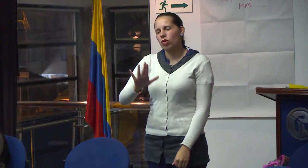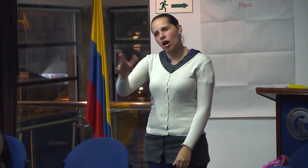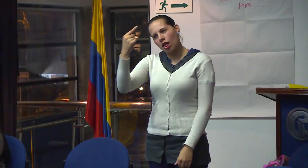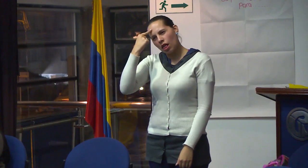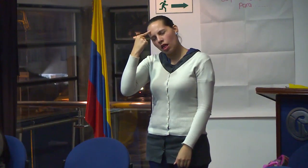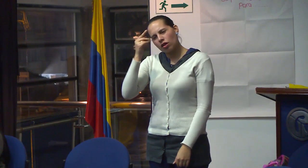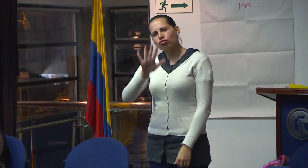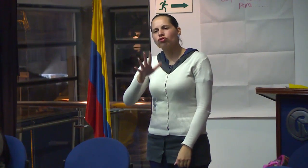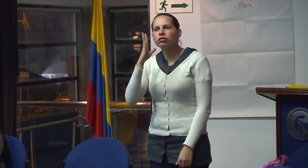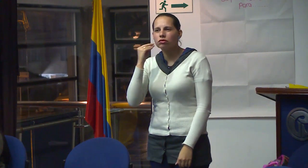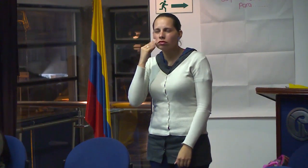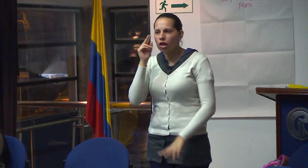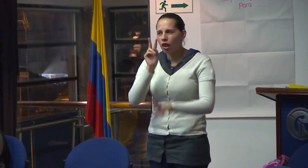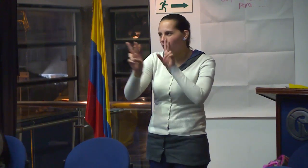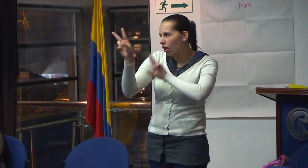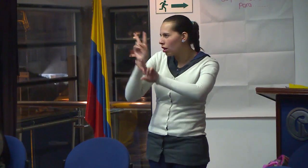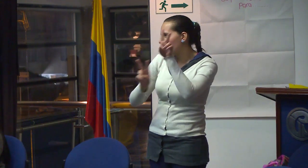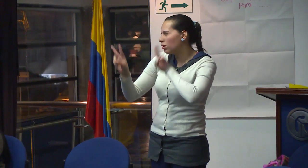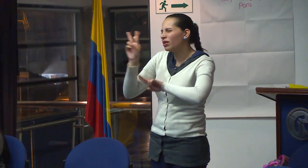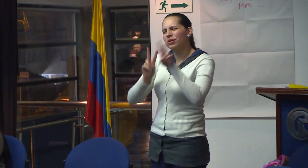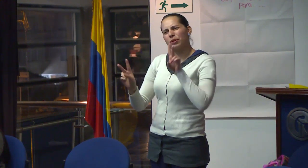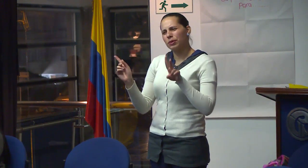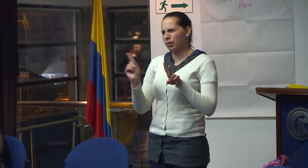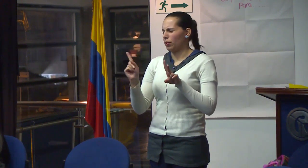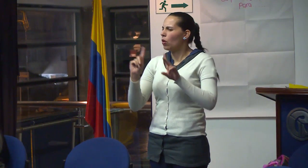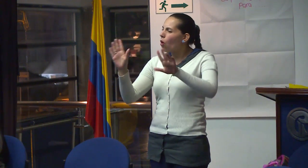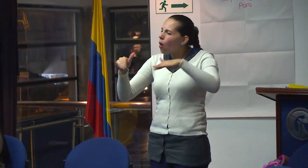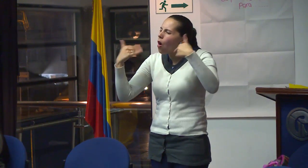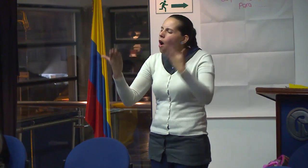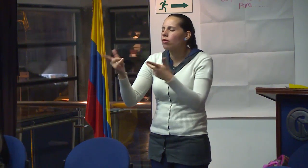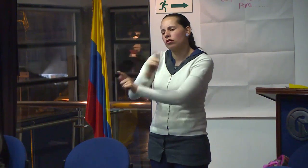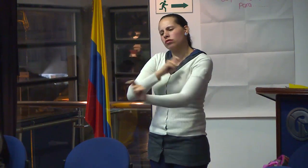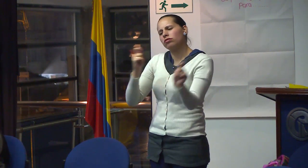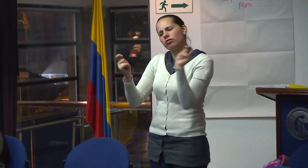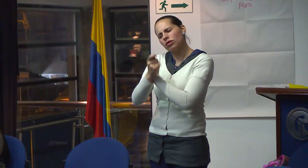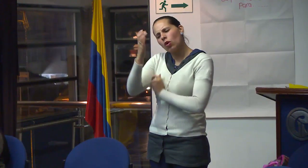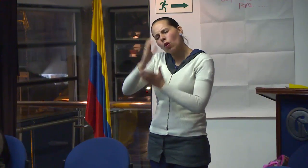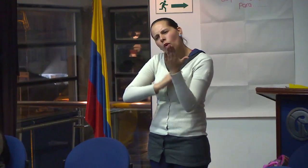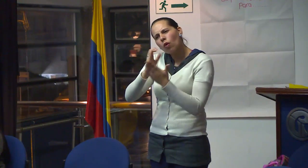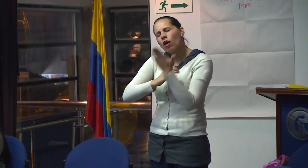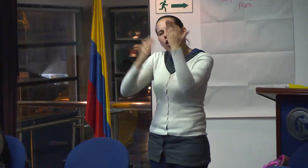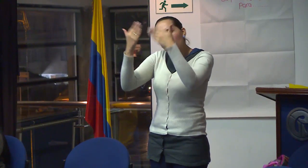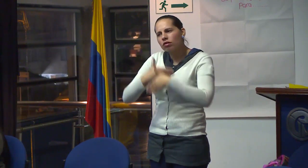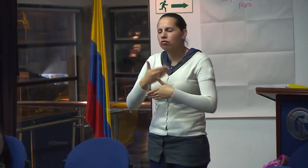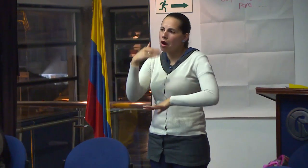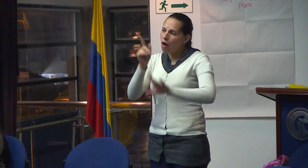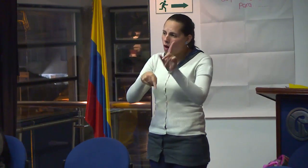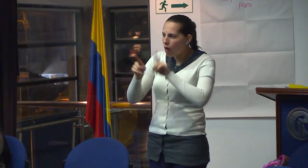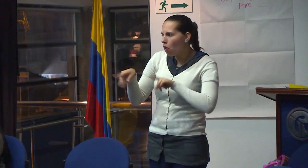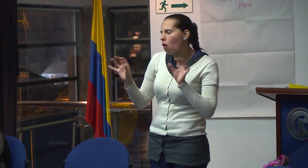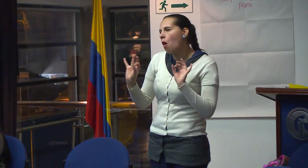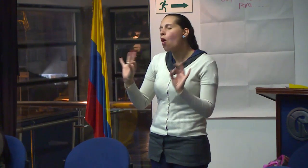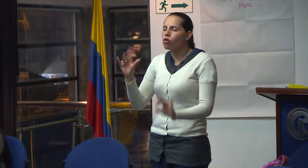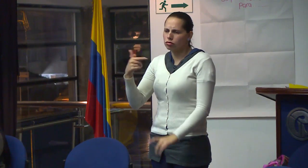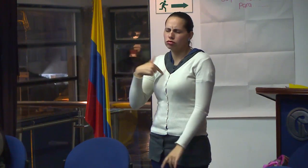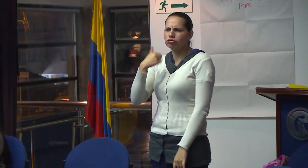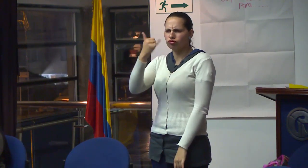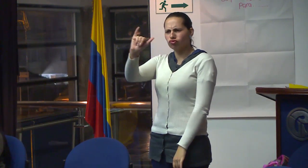sus vivencias visuales, sino cómo transforma ese currículo oculto, porque algunos, o yo por lo menos me lo he